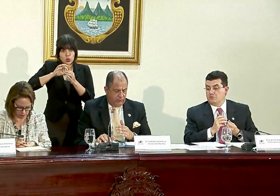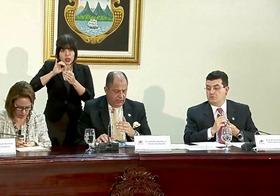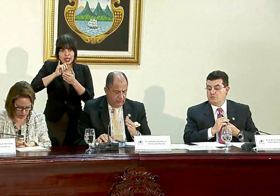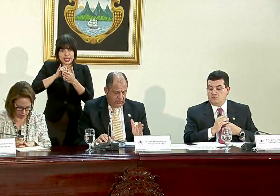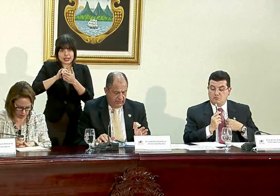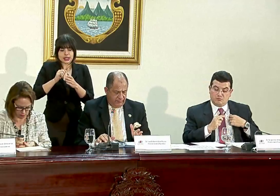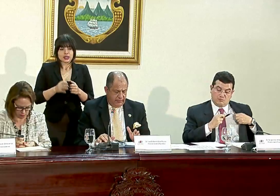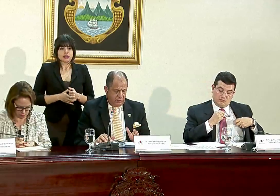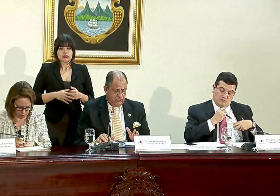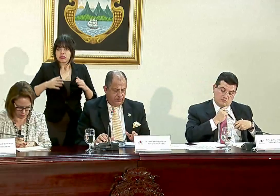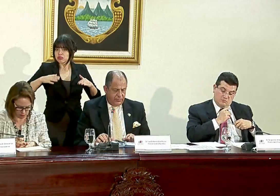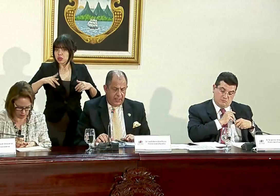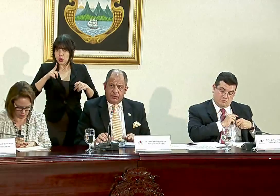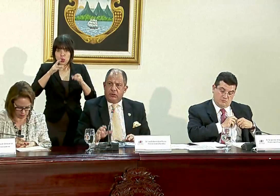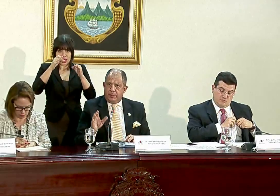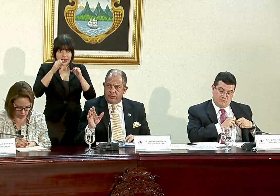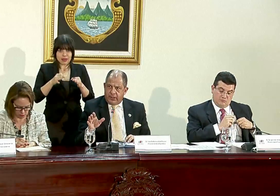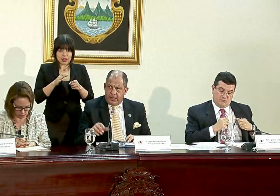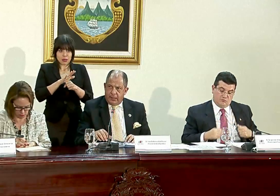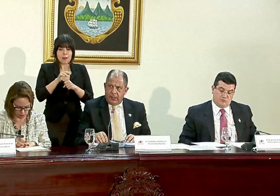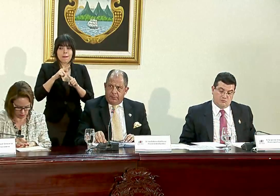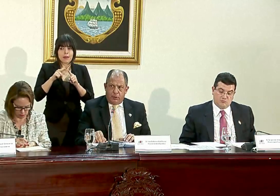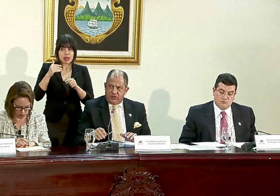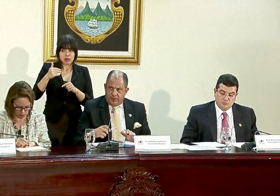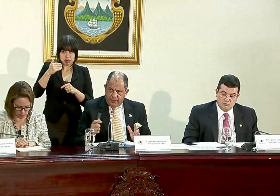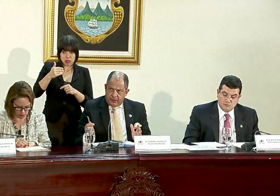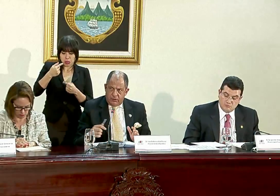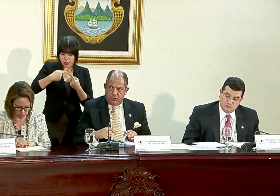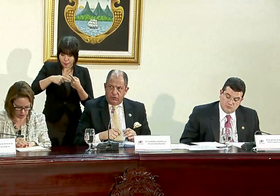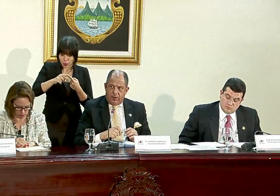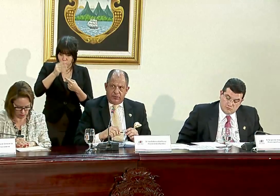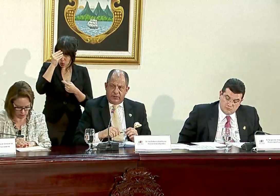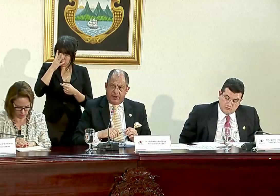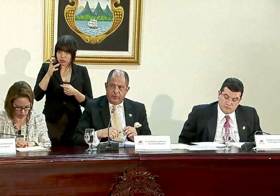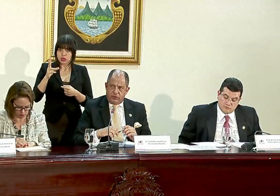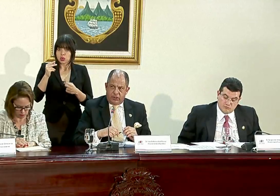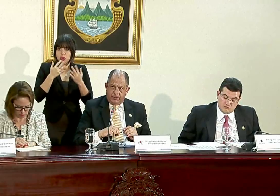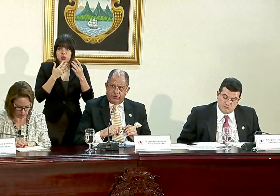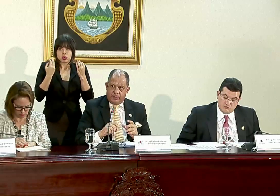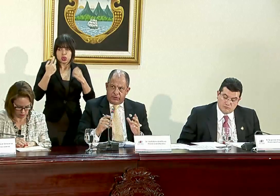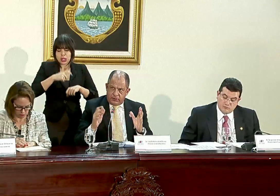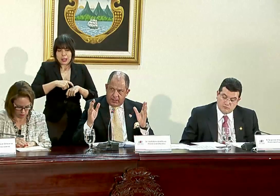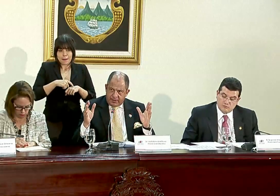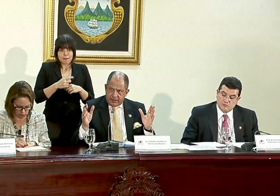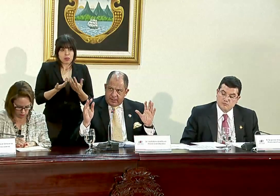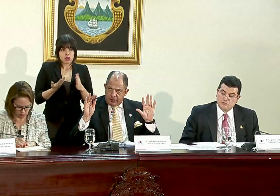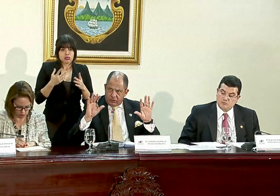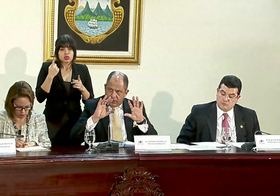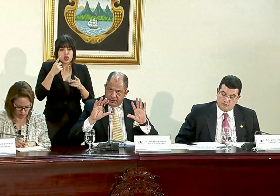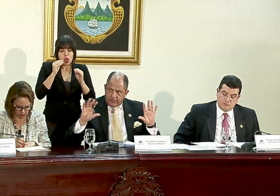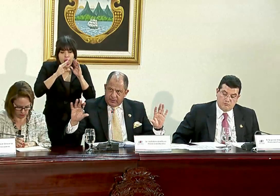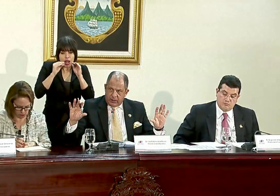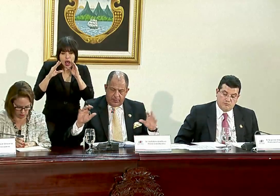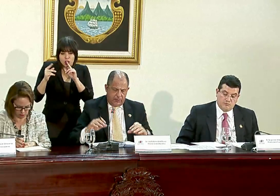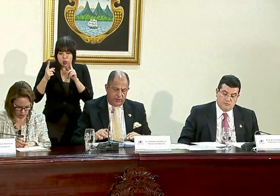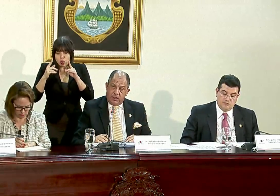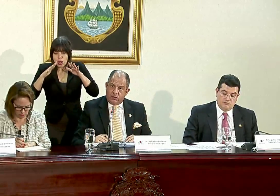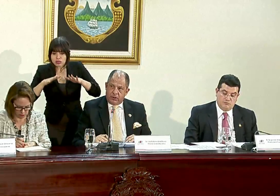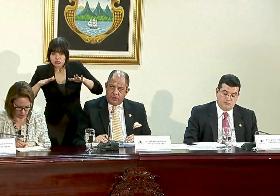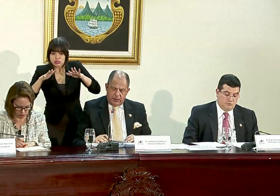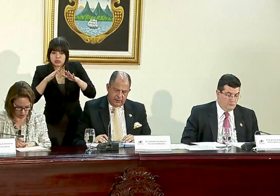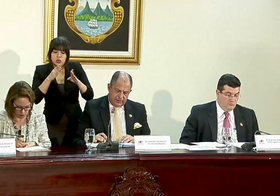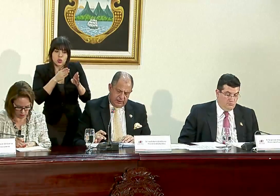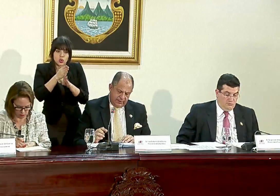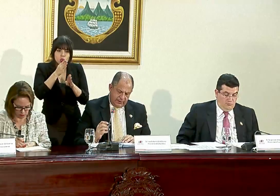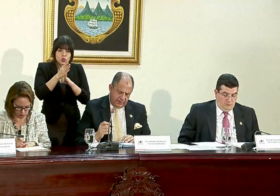todavía no hay una definición absoluta pero será próximamente no vamos a esperar mucho tiempo estamos nada más aclarando cuál es el panorama y cuál